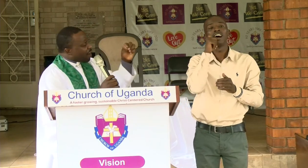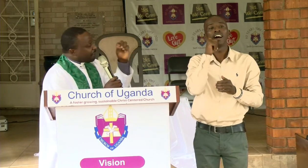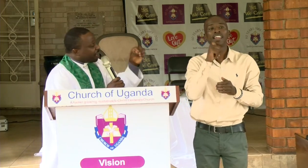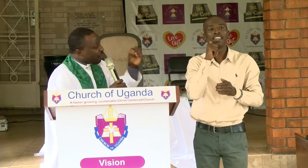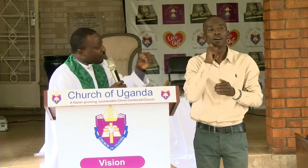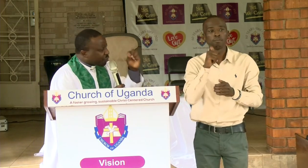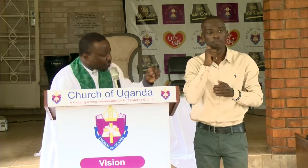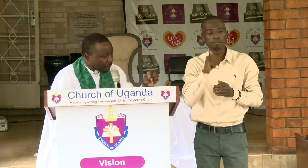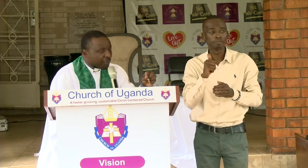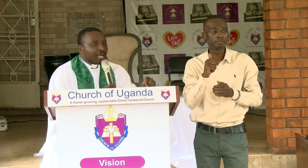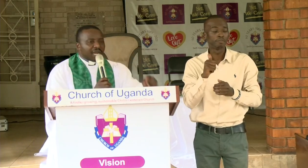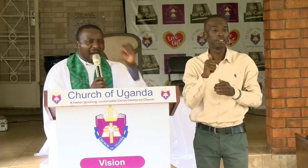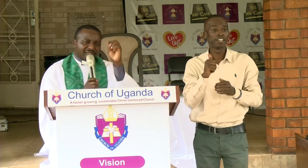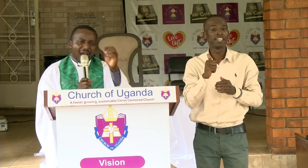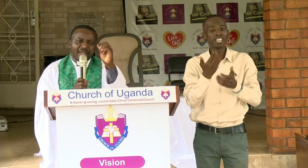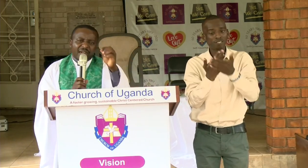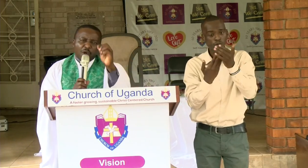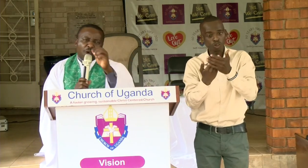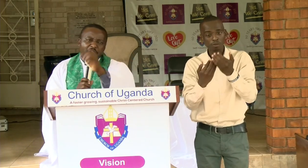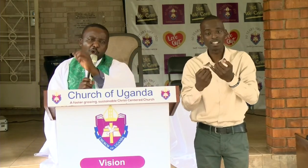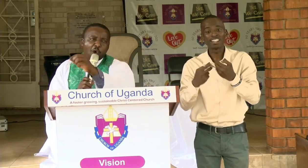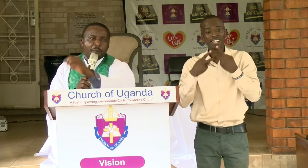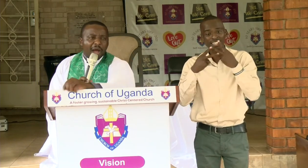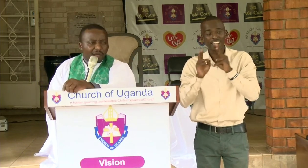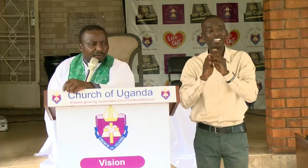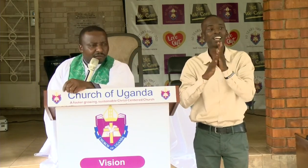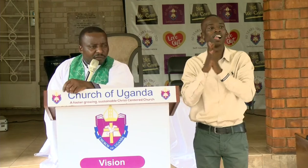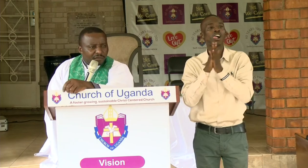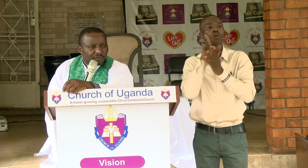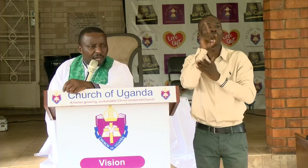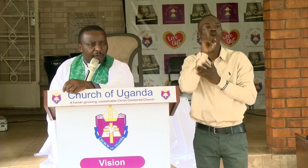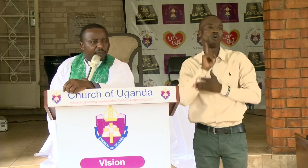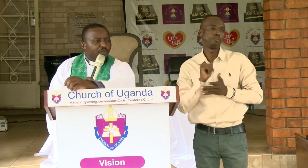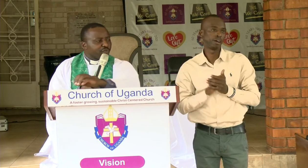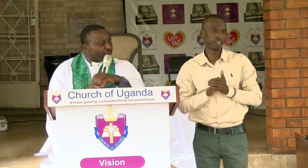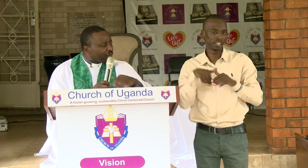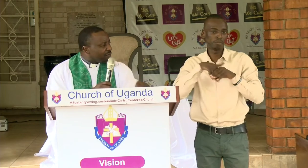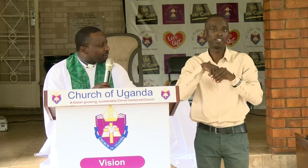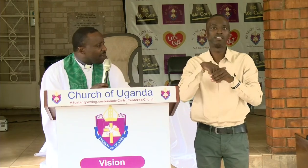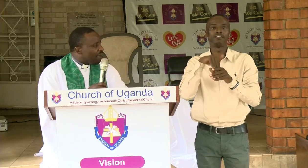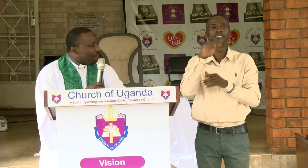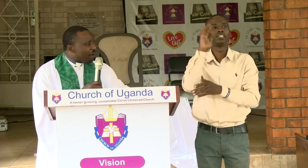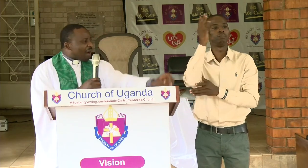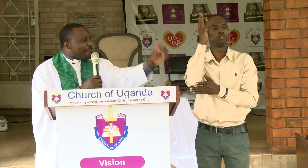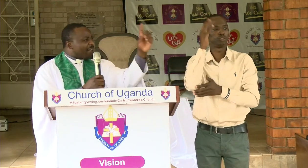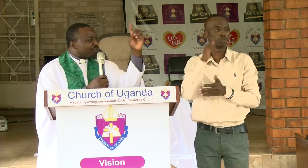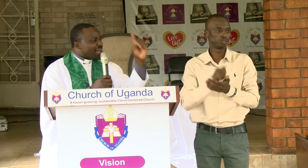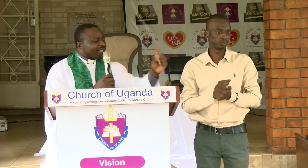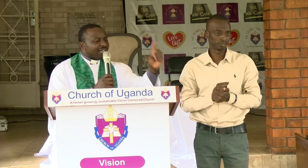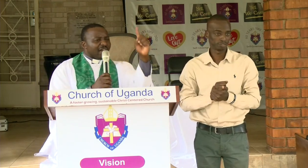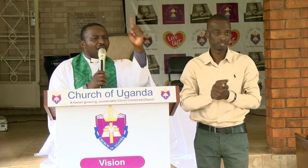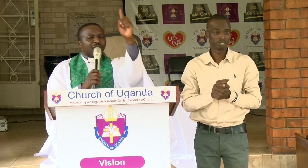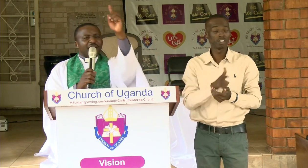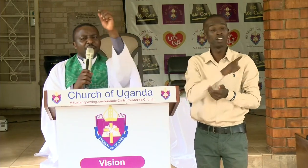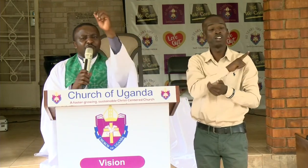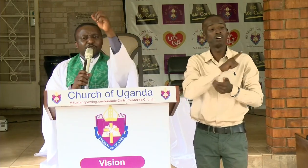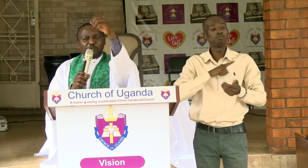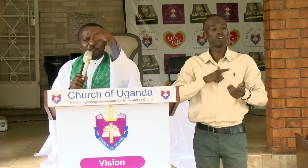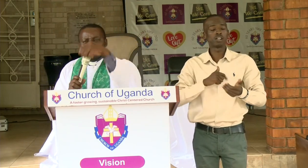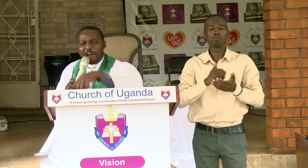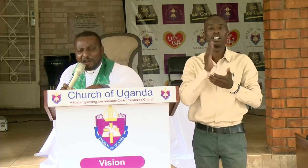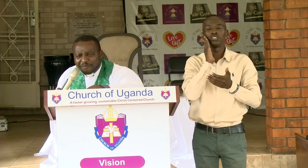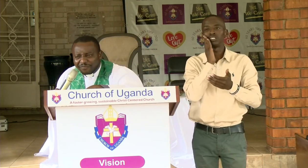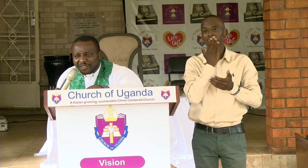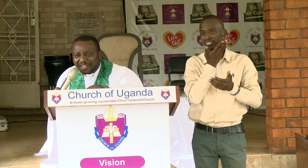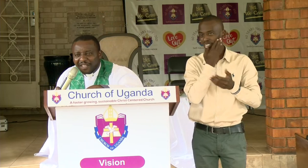yava mu kulabirira olusuku n'atandika kwegomba ebiri mu lusuku. Mukama atusaasire ng'atutadde mu